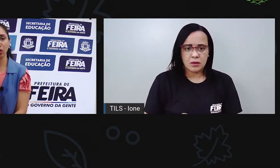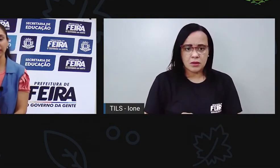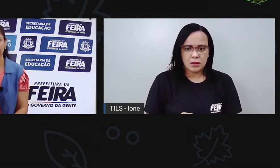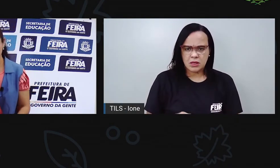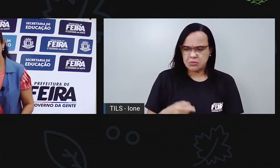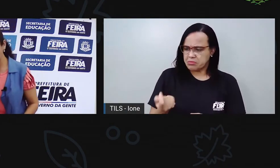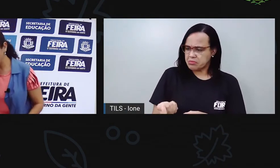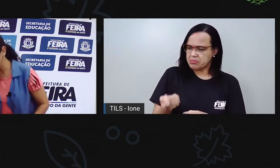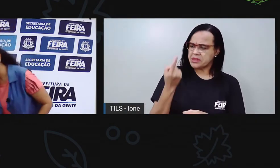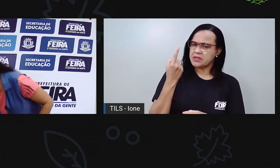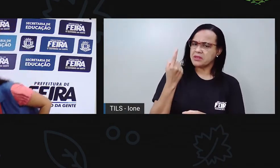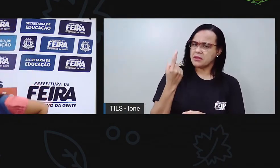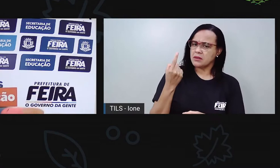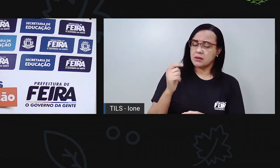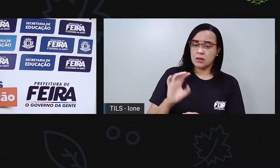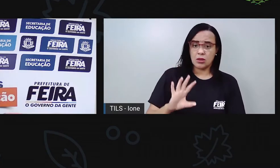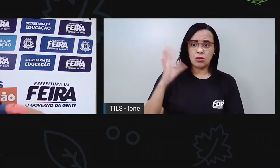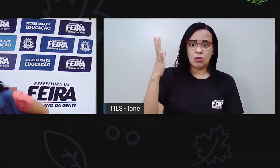está acontecendo.